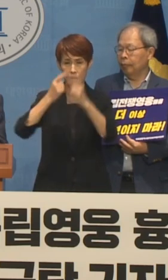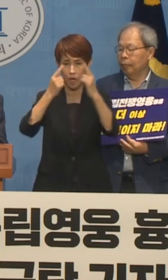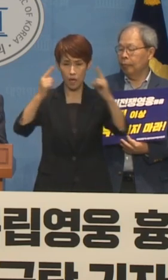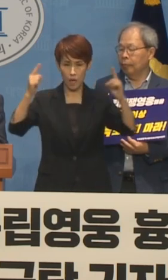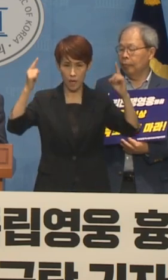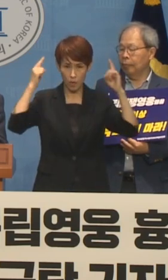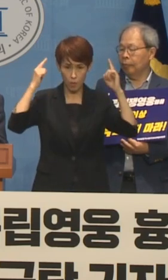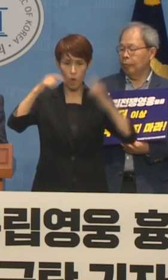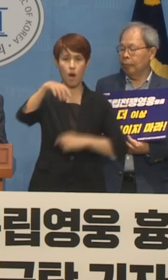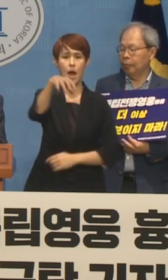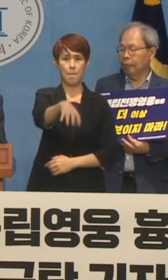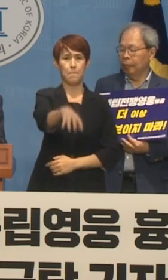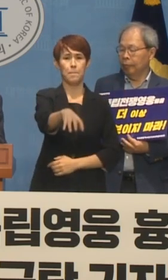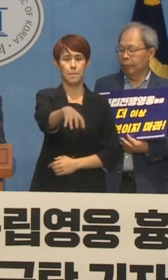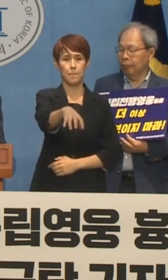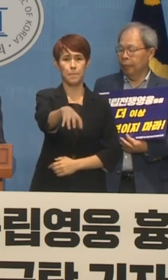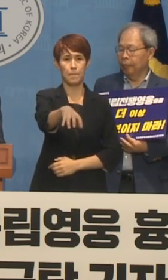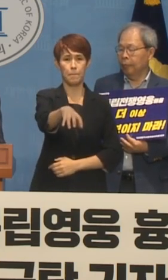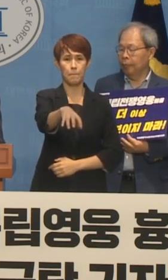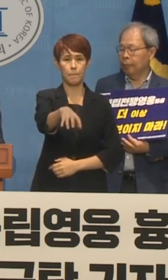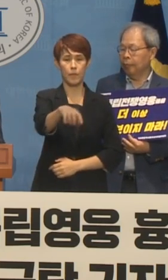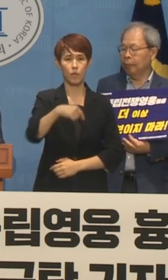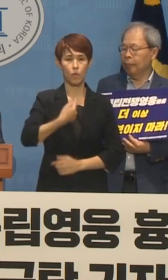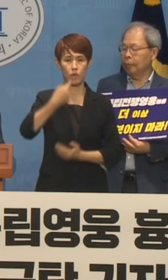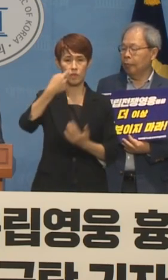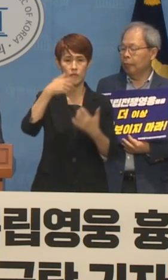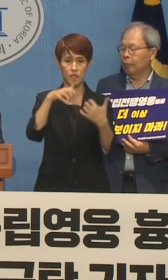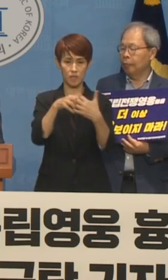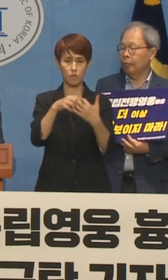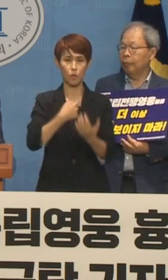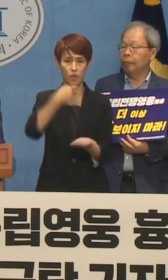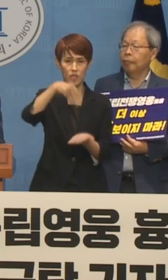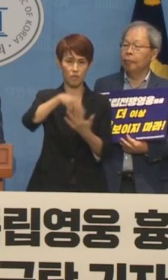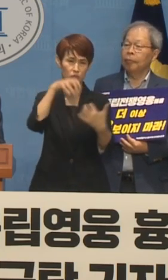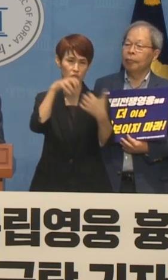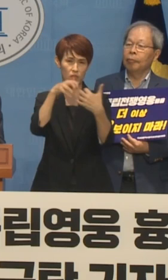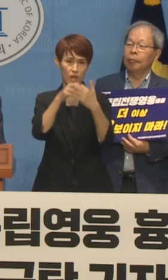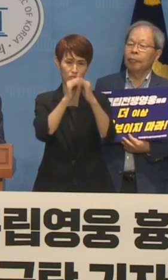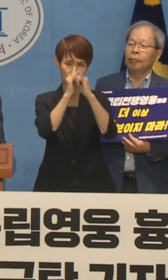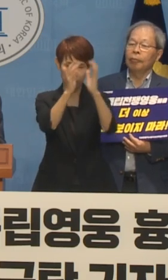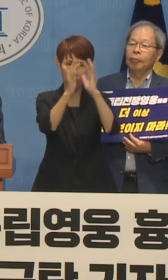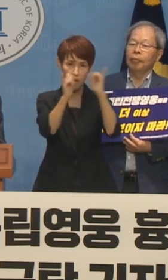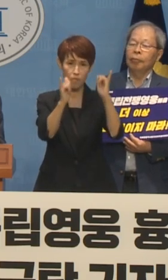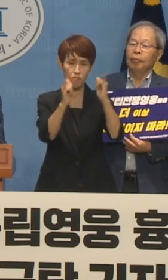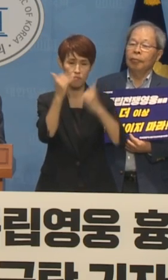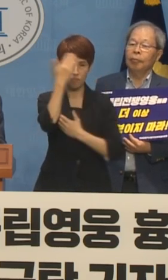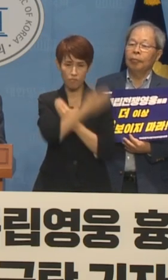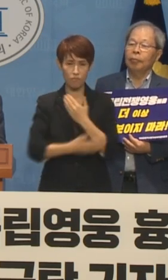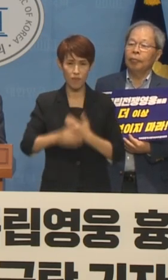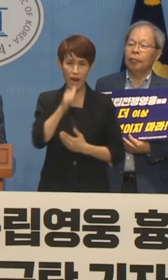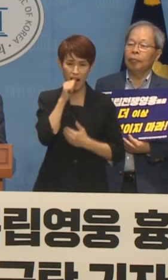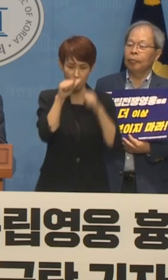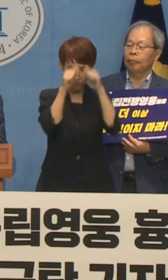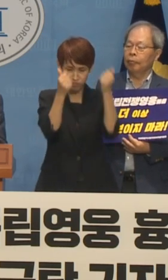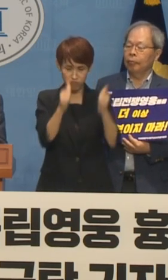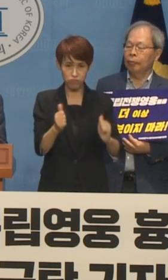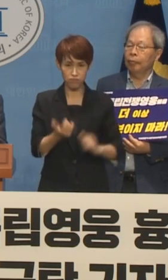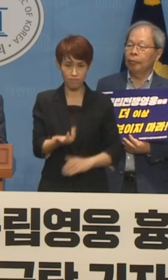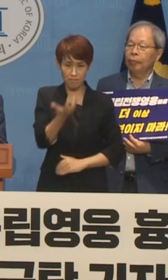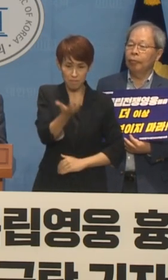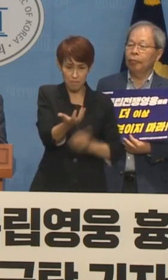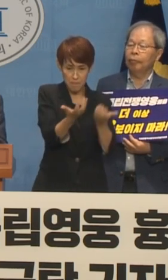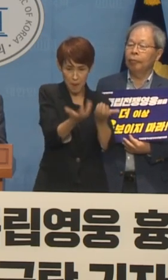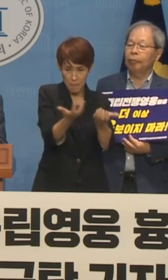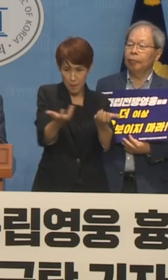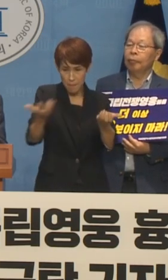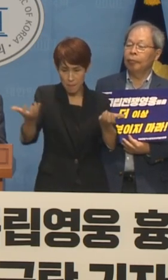종합교육관 충무관 앞에 이들 독립전쟁 영웅들의 흉상이 놓여진 것은 국군의